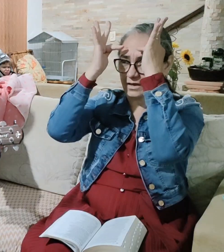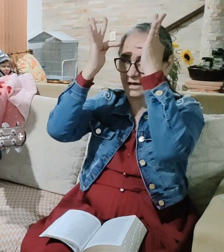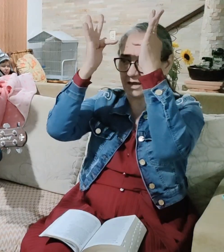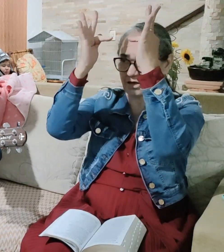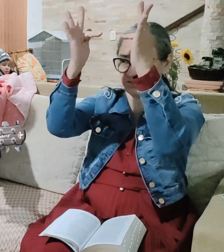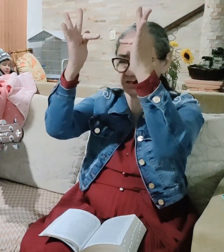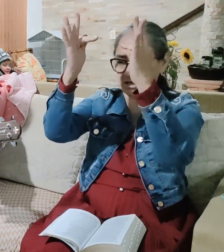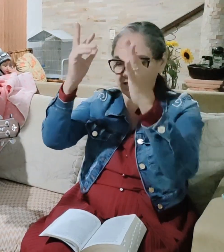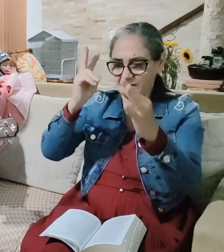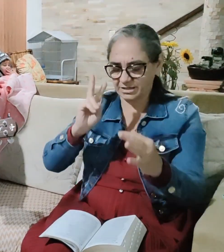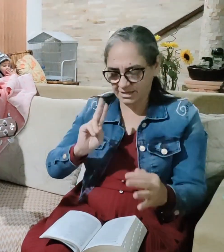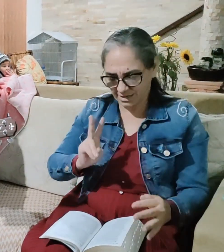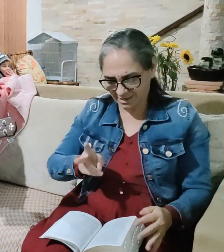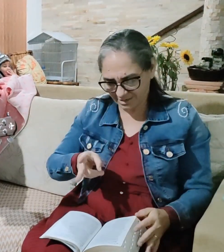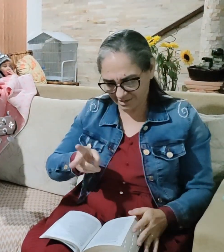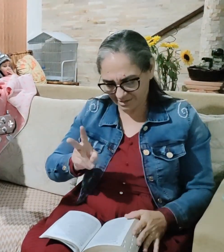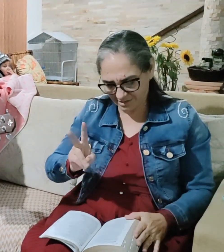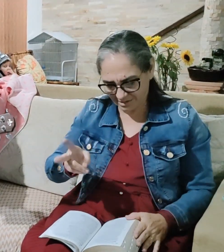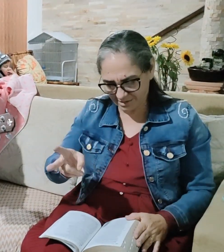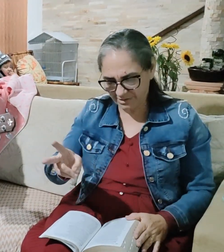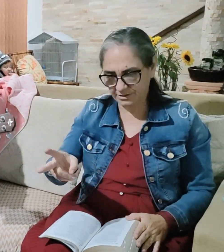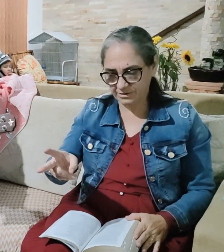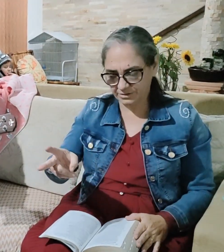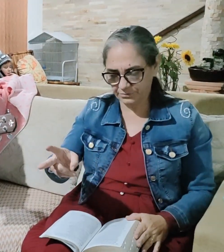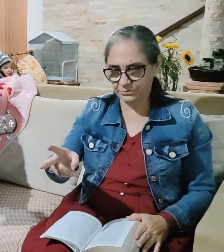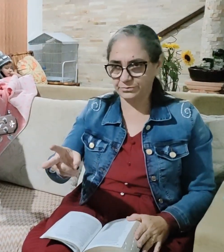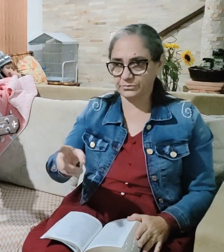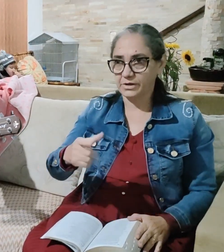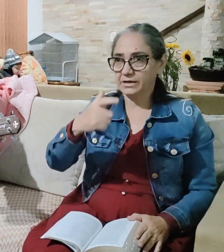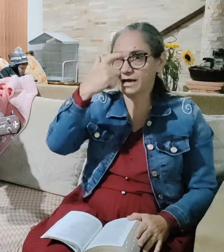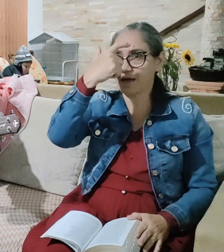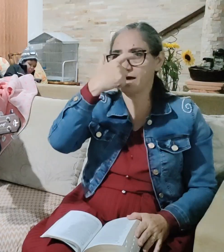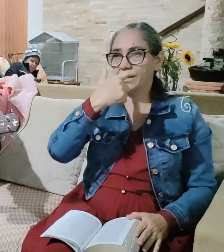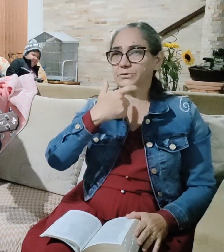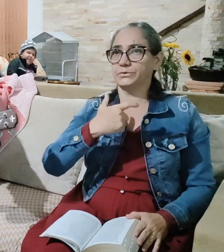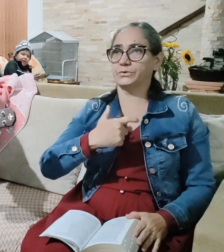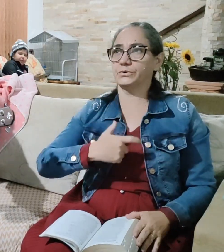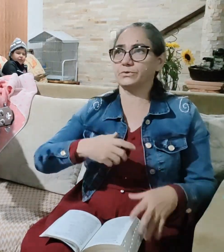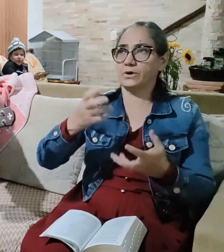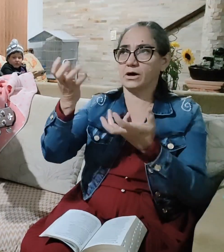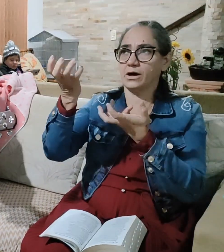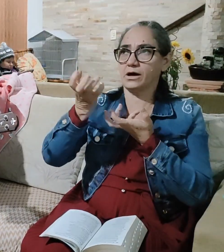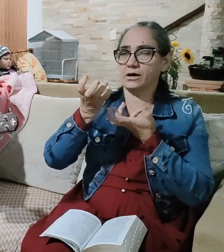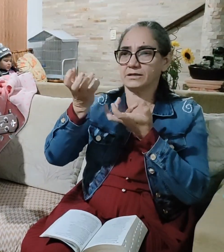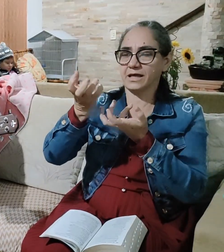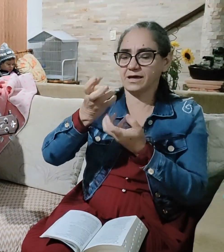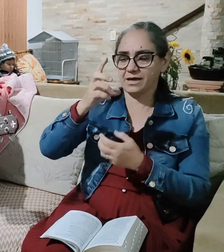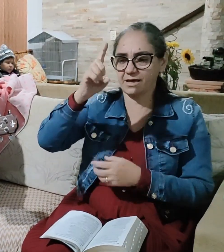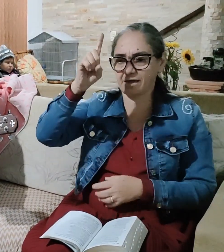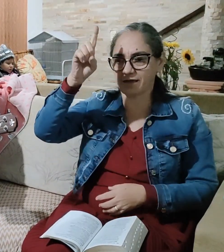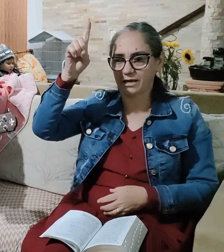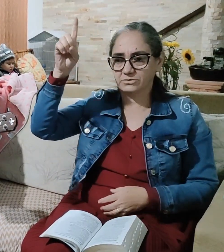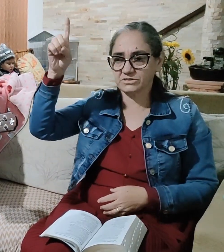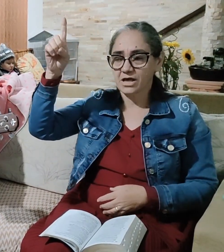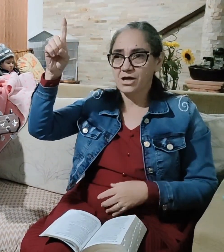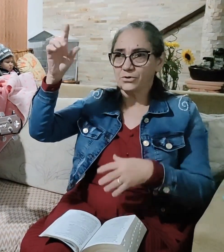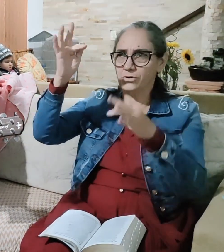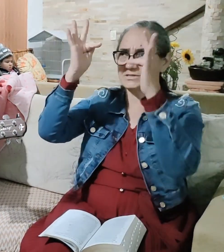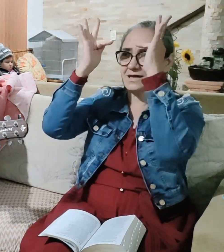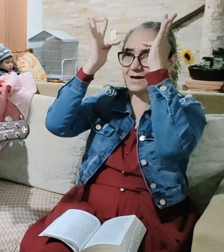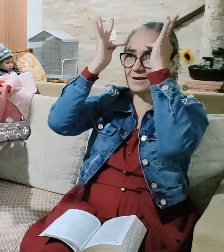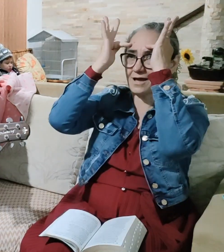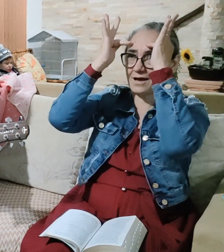retidão. Quero, ó Deus,